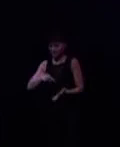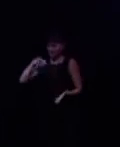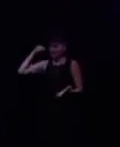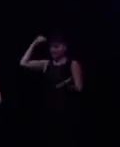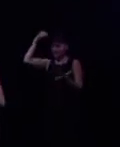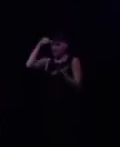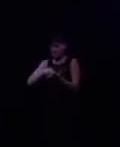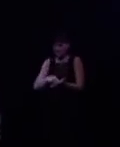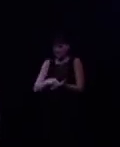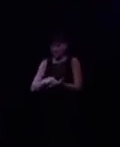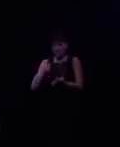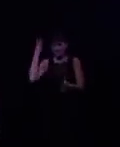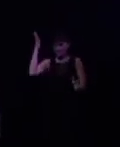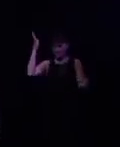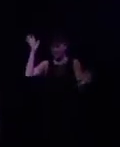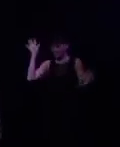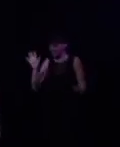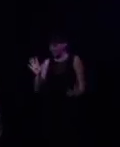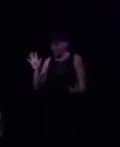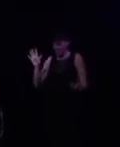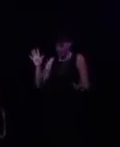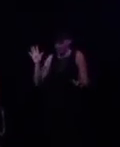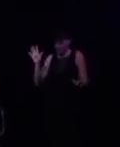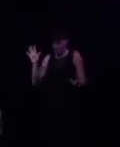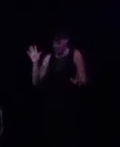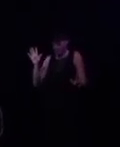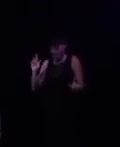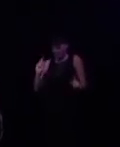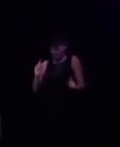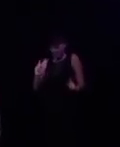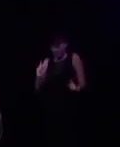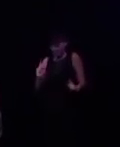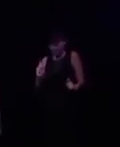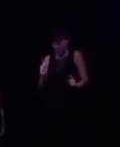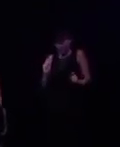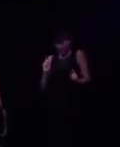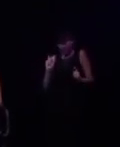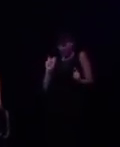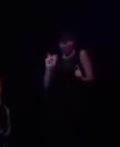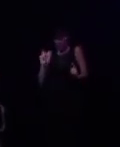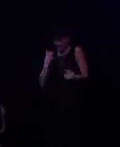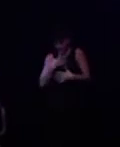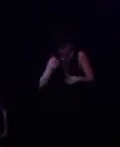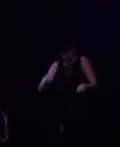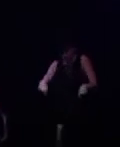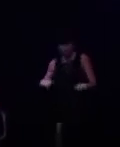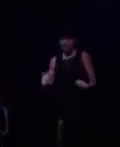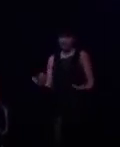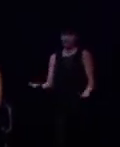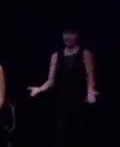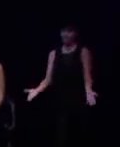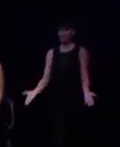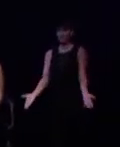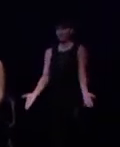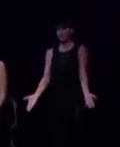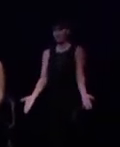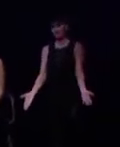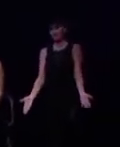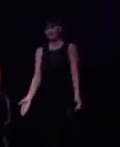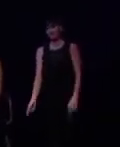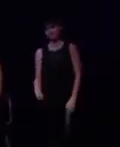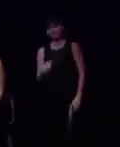revolución! Reivindico el espejismo de intentar ser lo